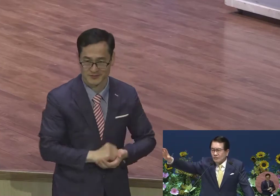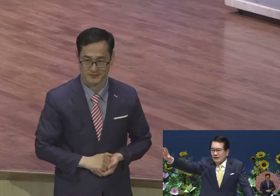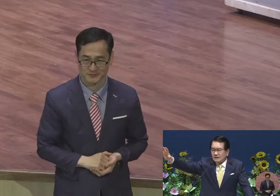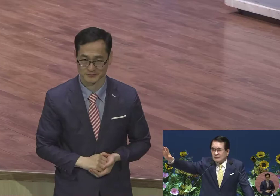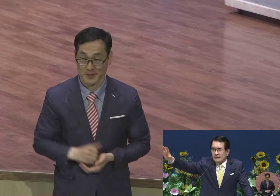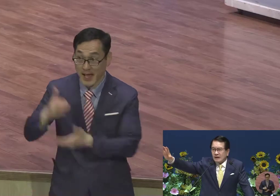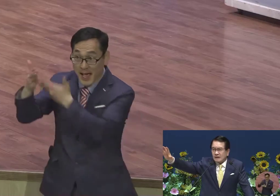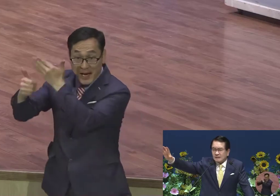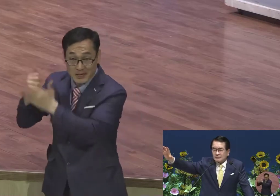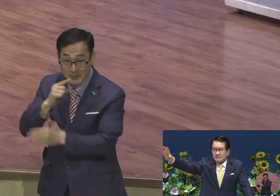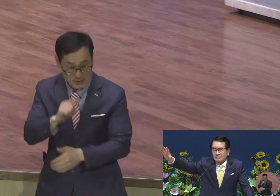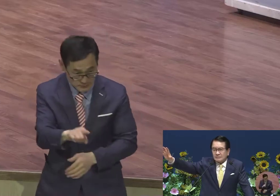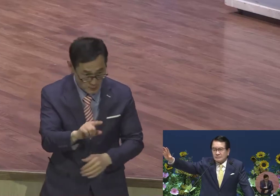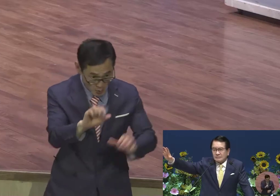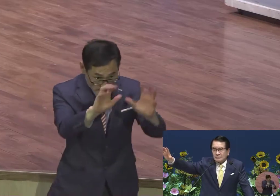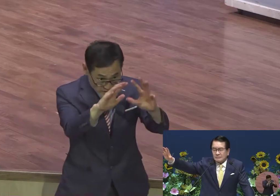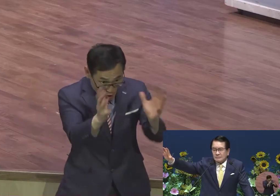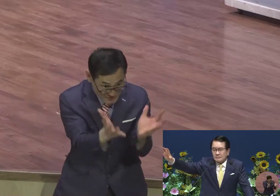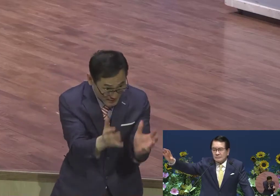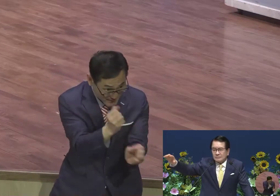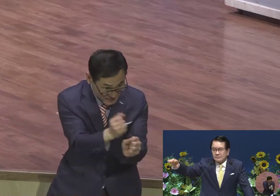형상도 만들지 마라 그래서